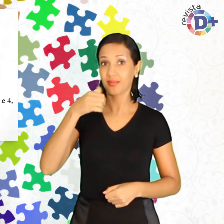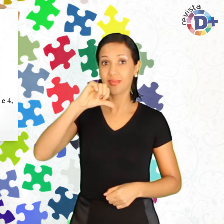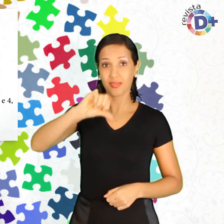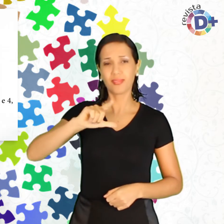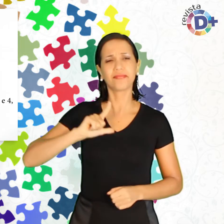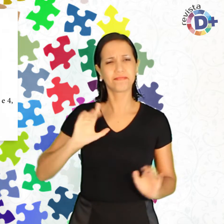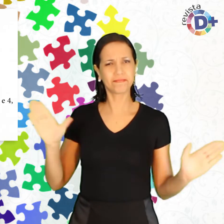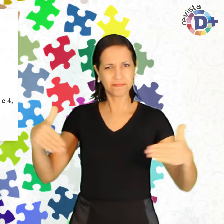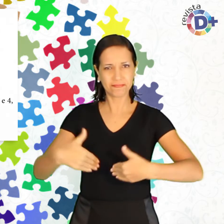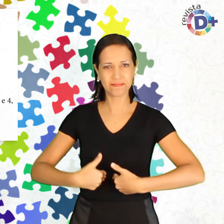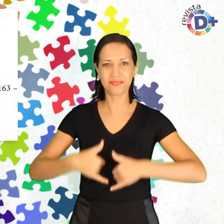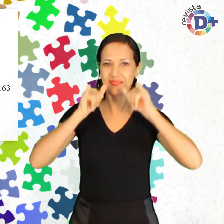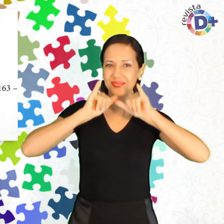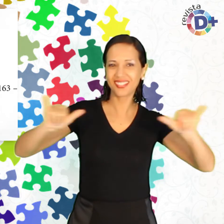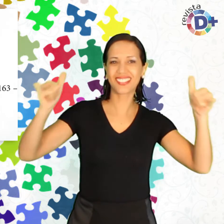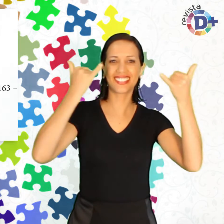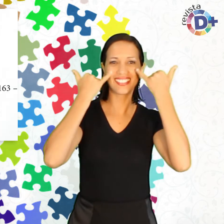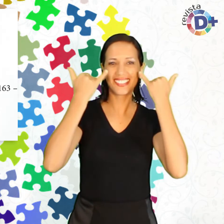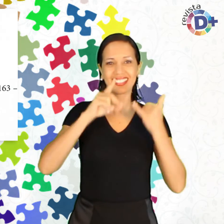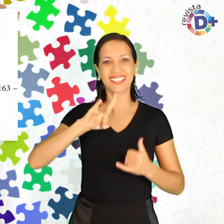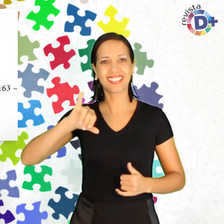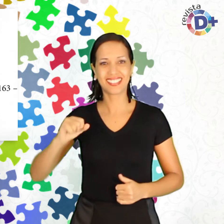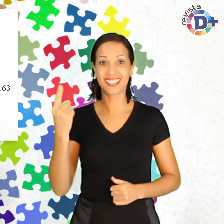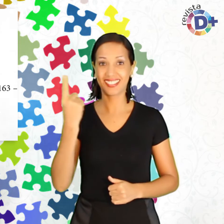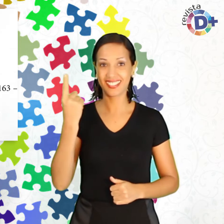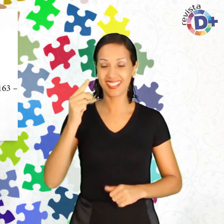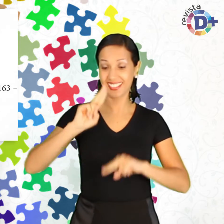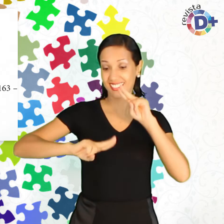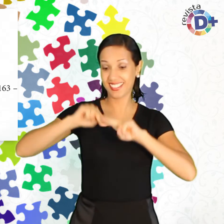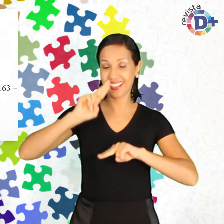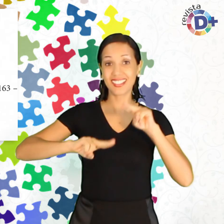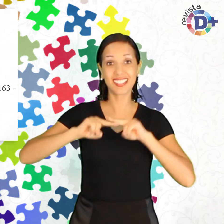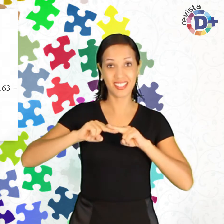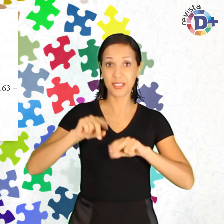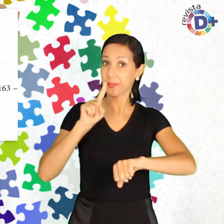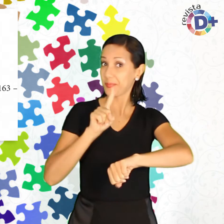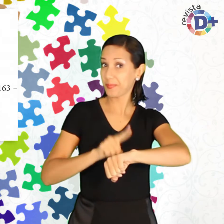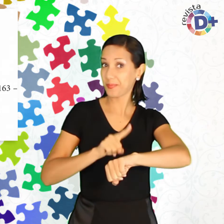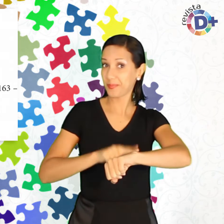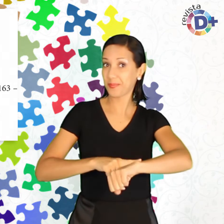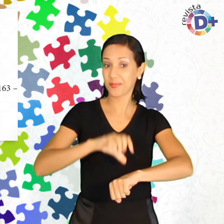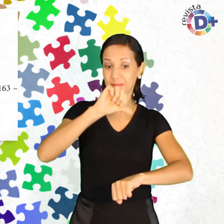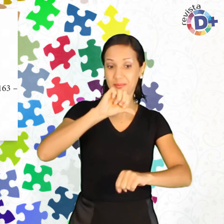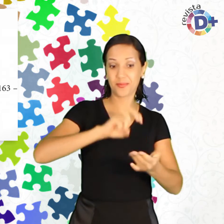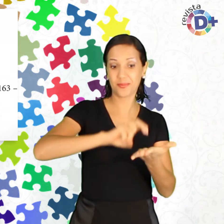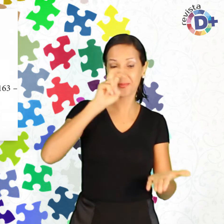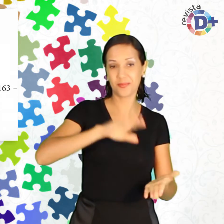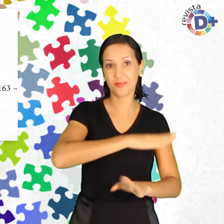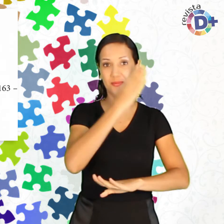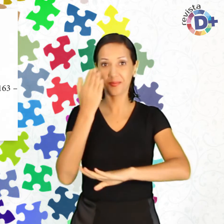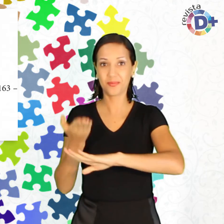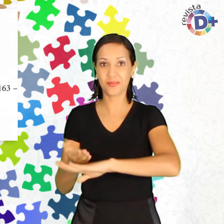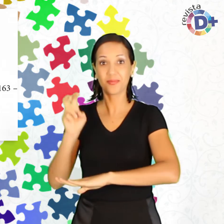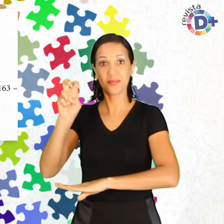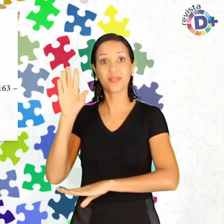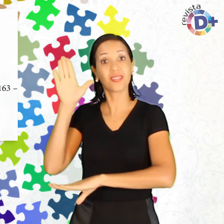autismo serviço data 1º de junho horário das 9 da manhã às cinco da